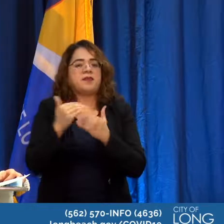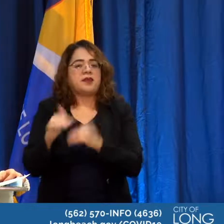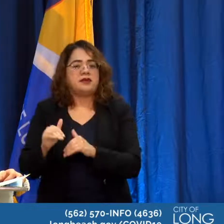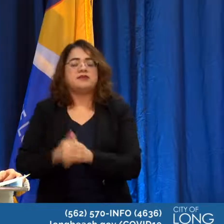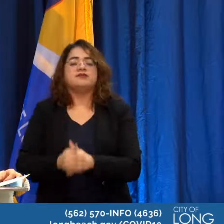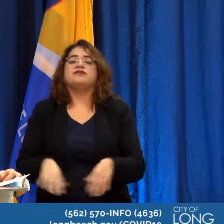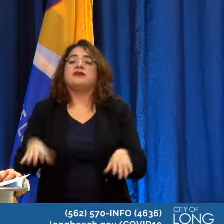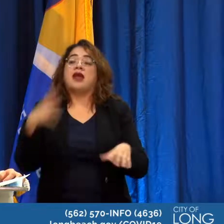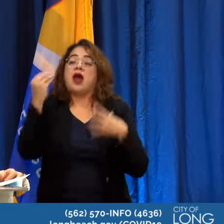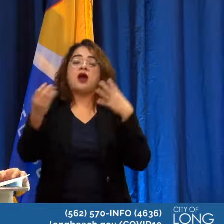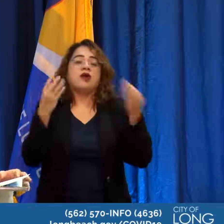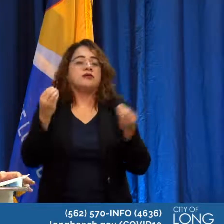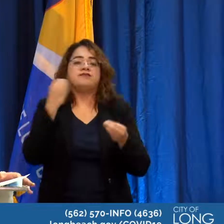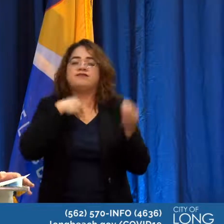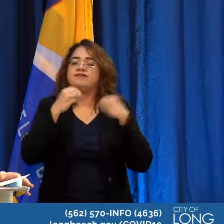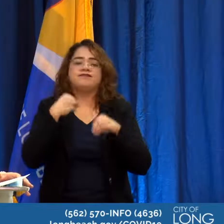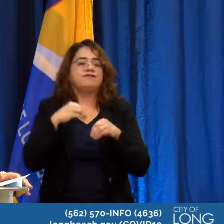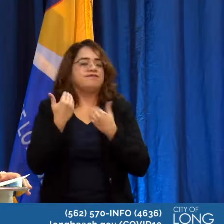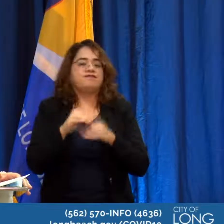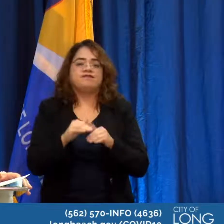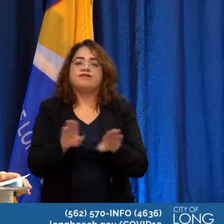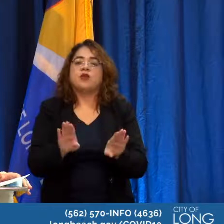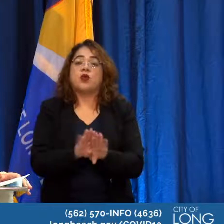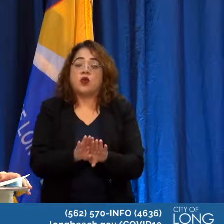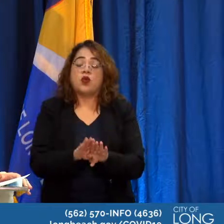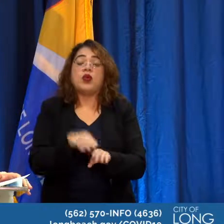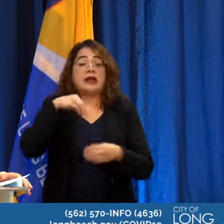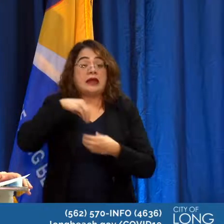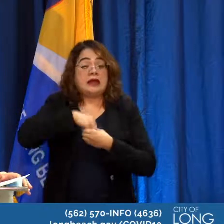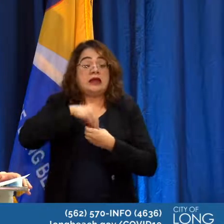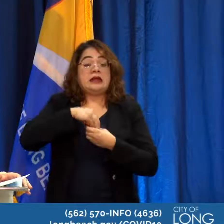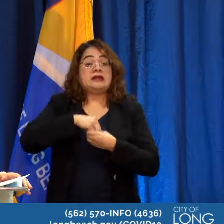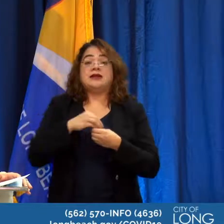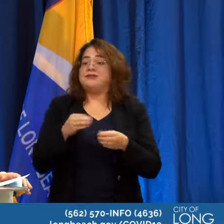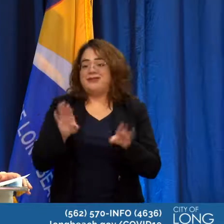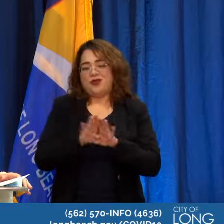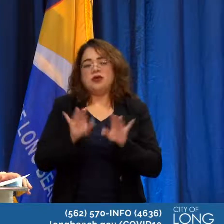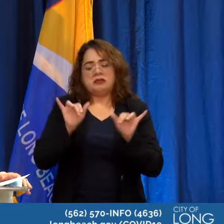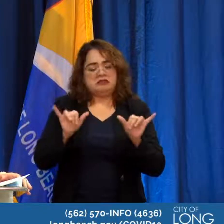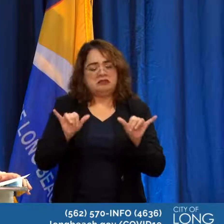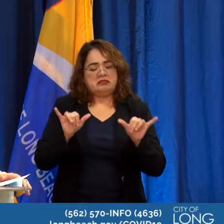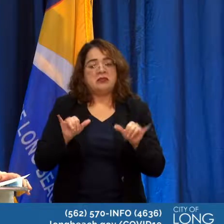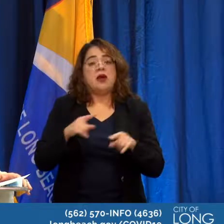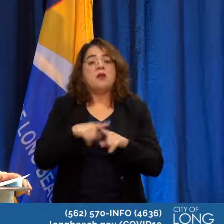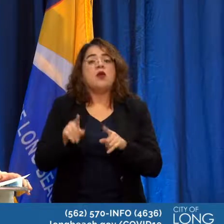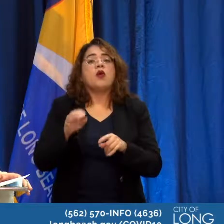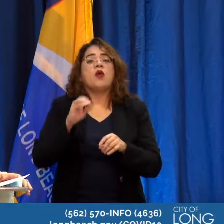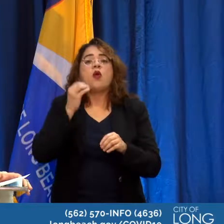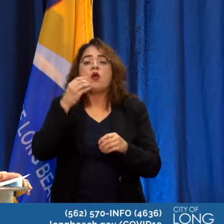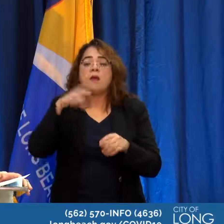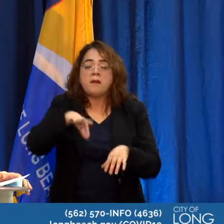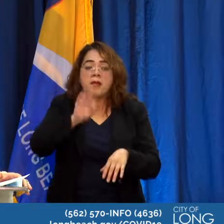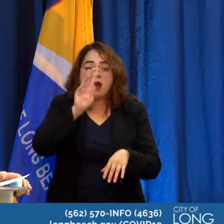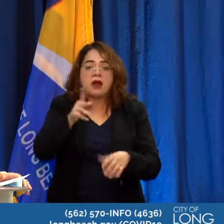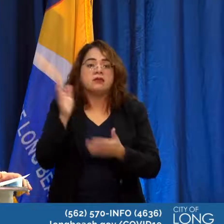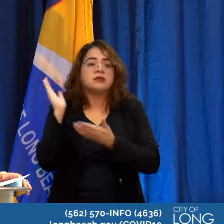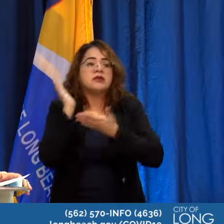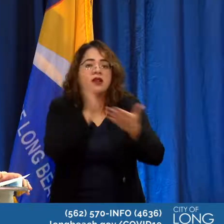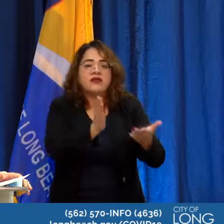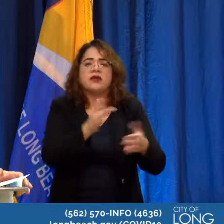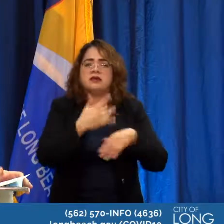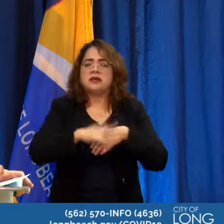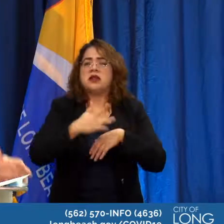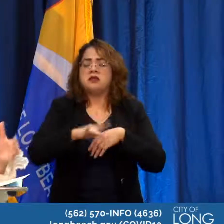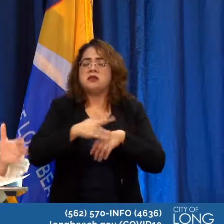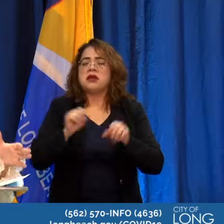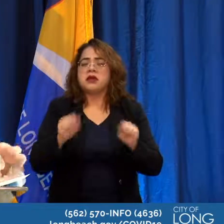pero basado en los números y los datos que estamos viendo, es algo necesario. Tomen en cuenta que el salir a